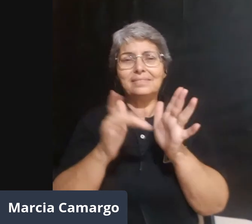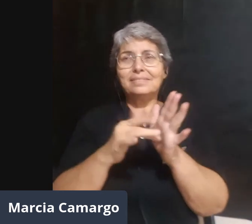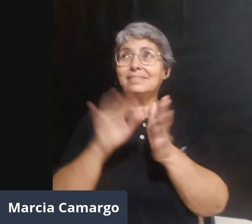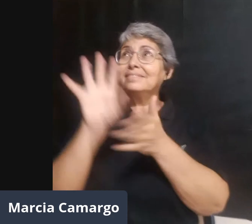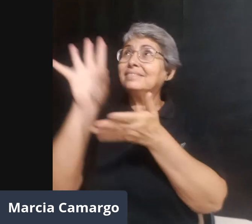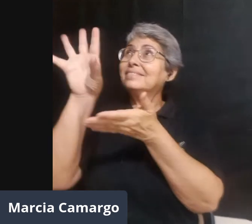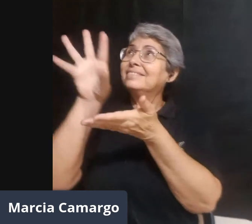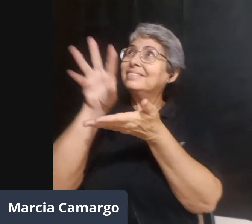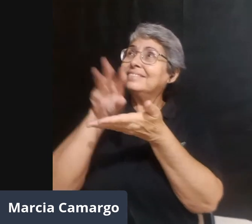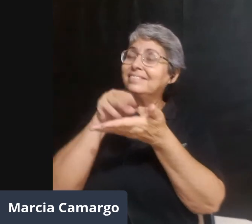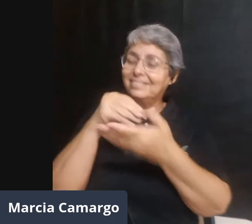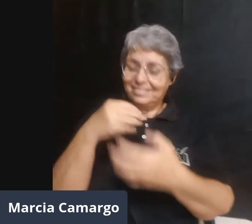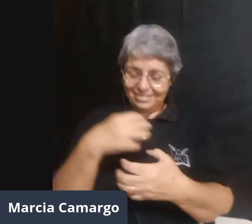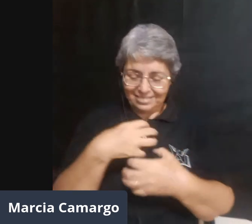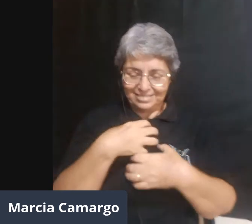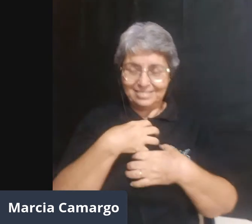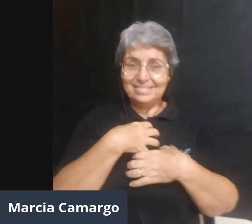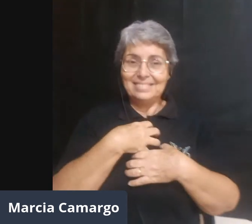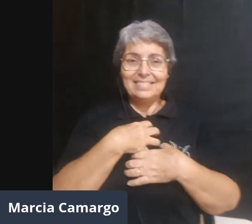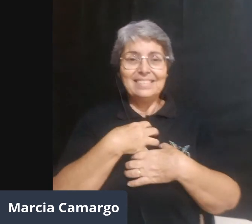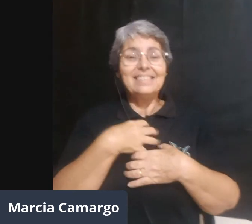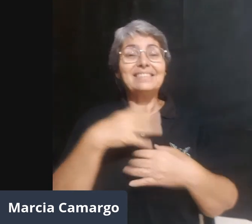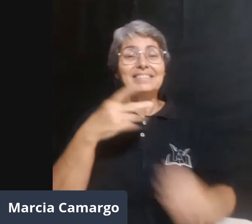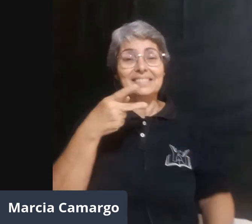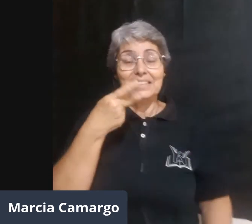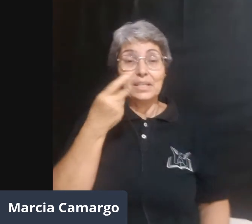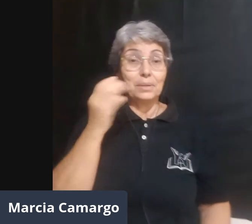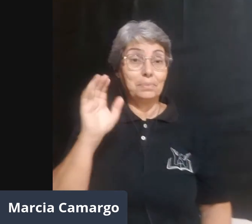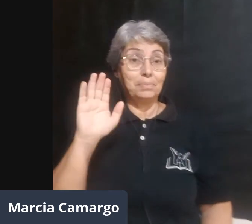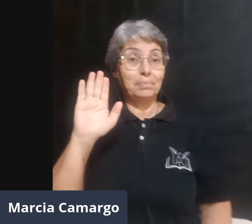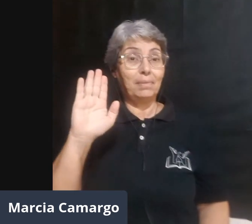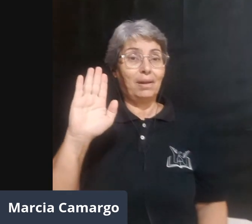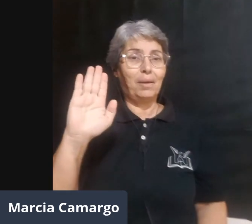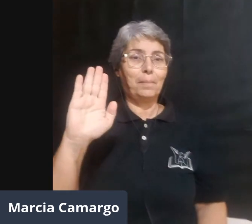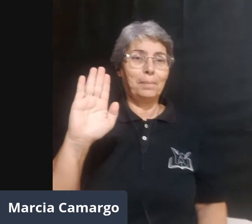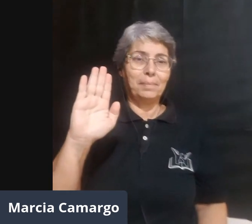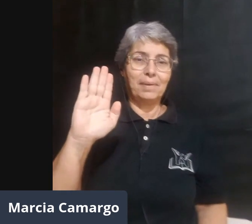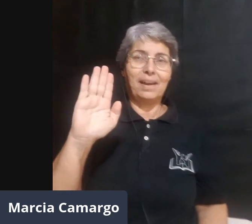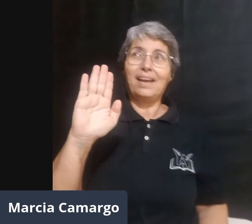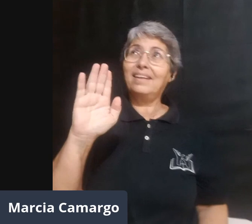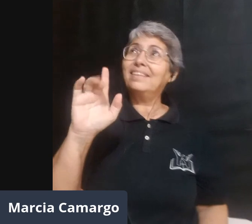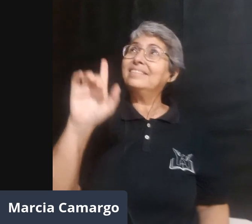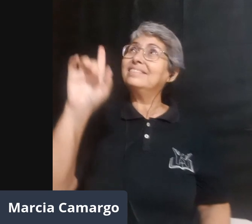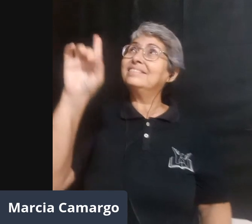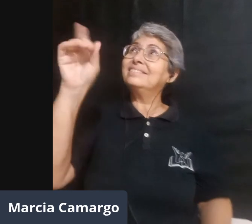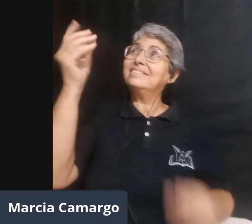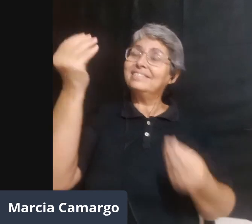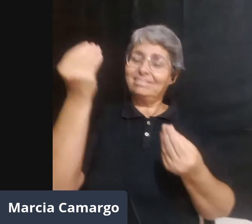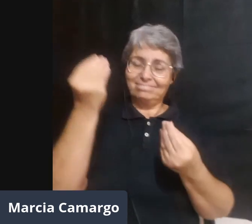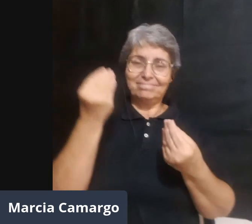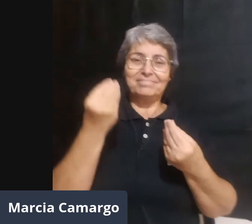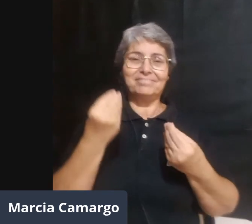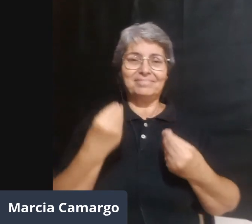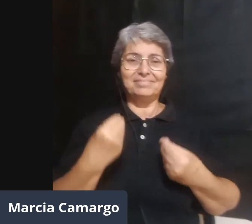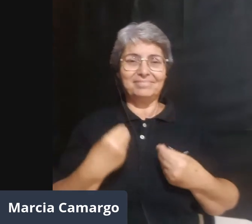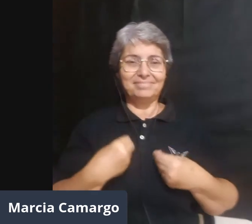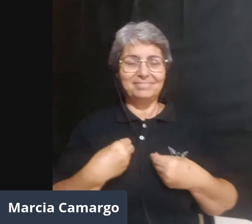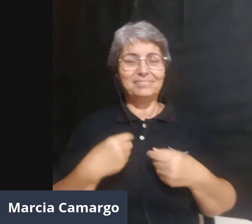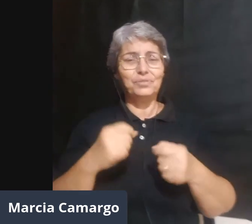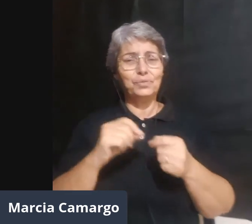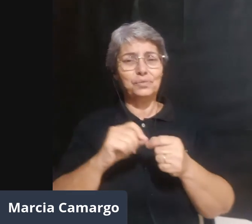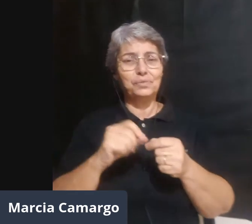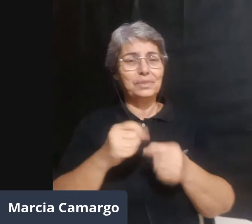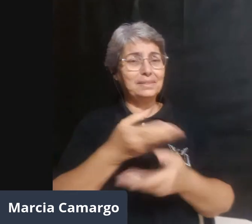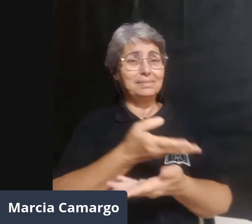Jesus é a promessa que Ele fez.